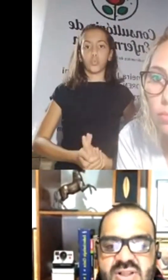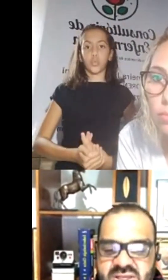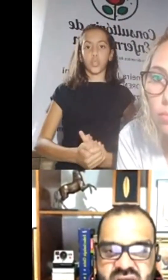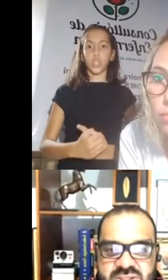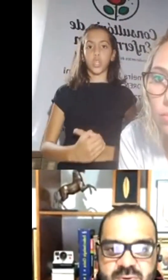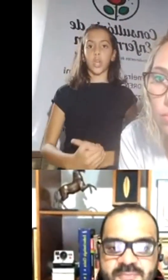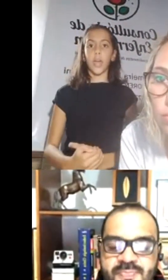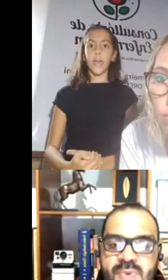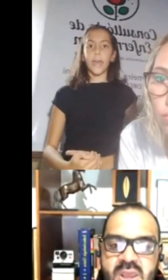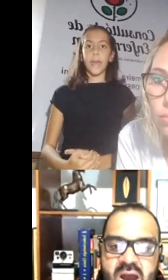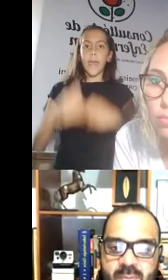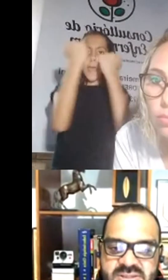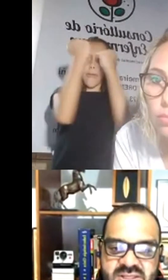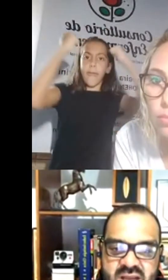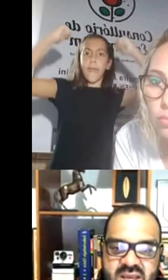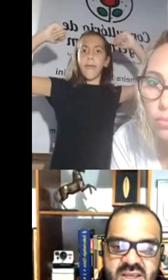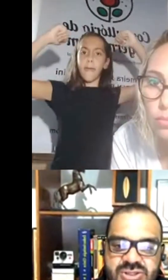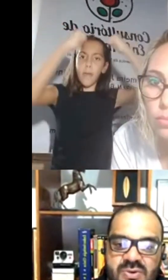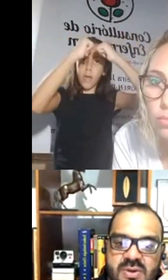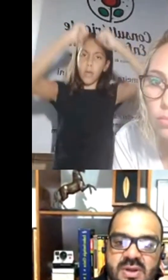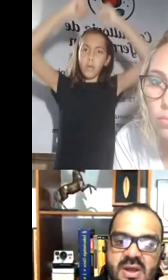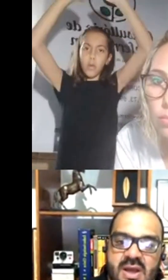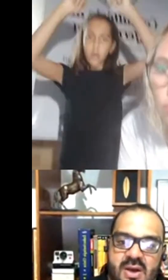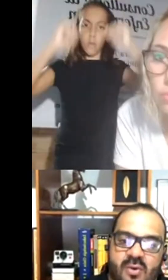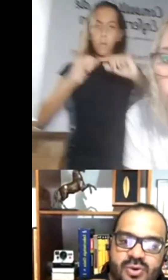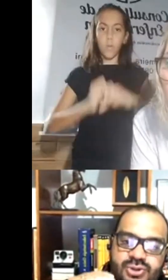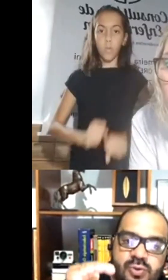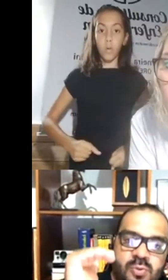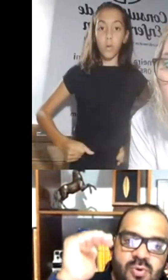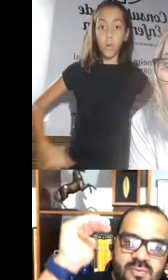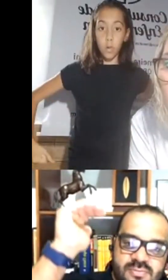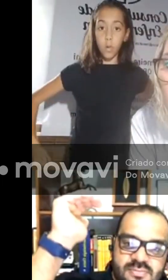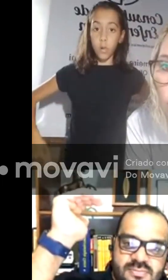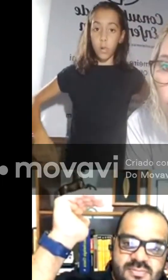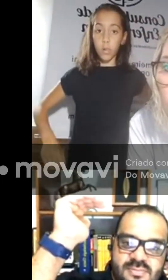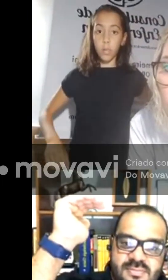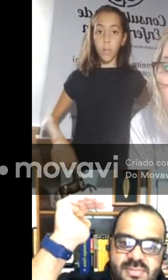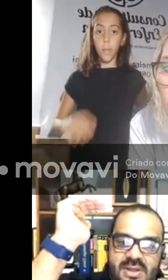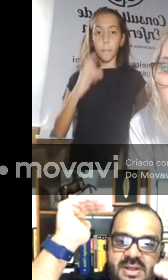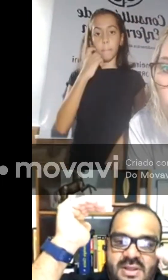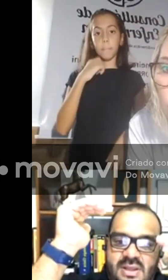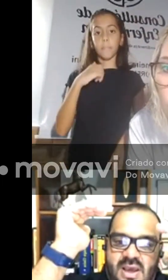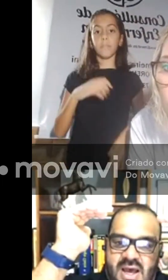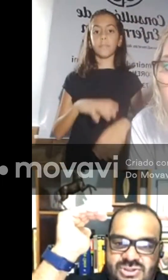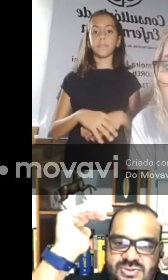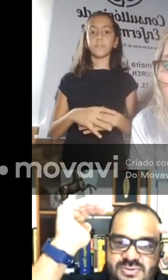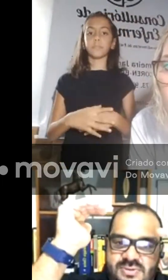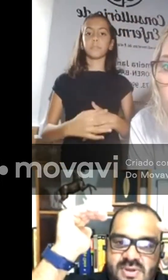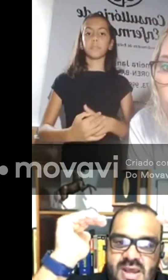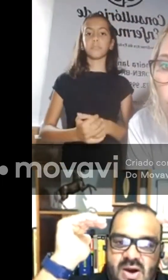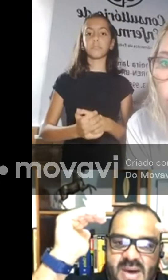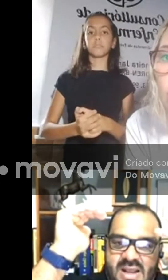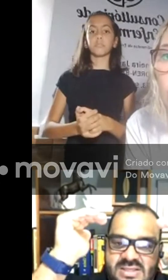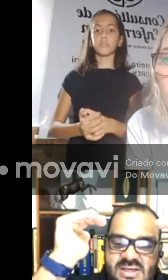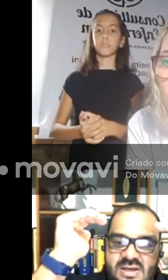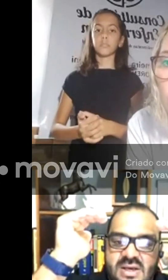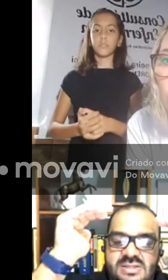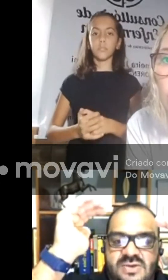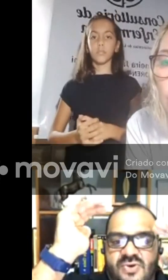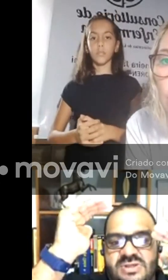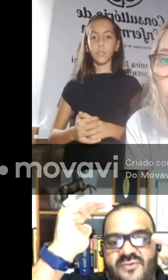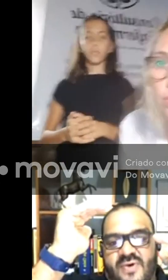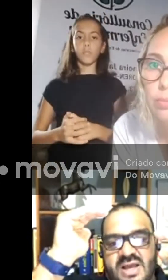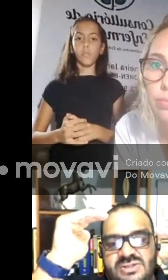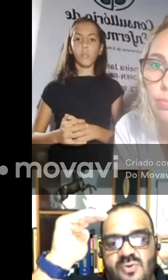gasto energético. A obesidade é isso. Consumo e gasto. É uma balança.